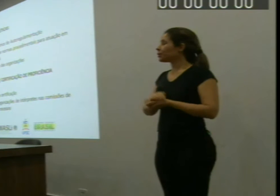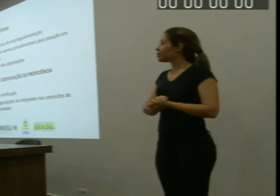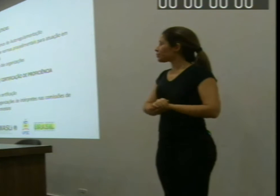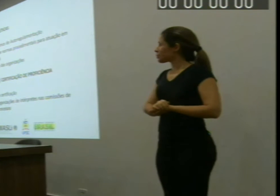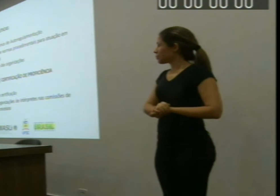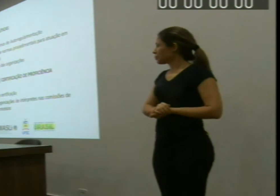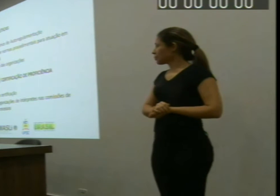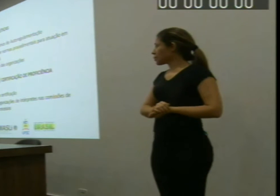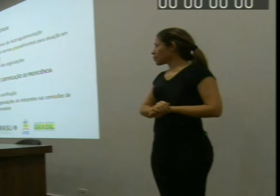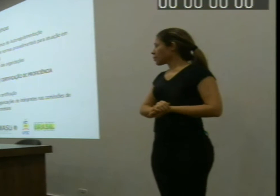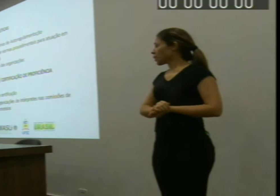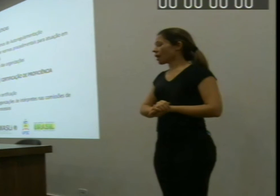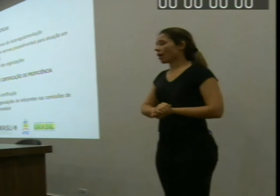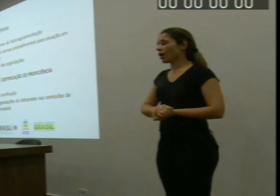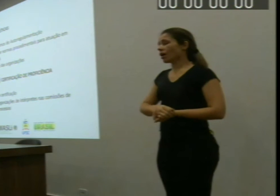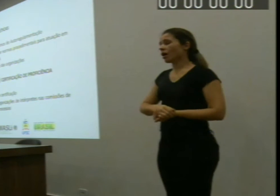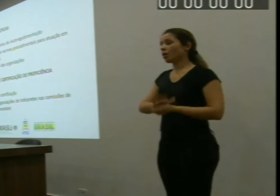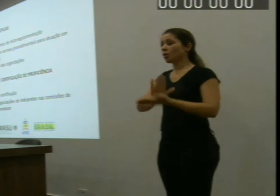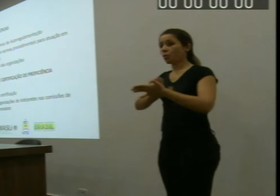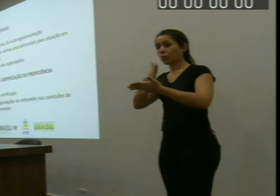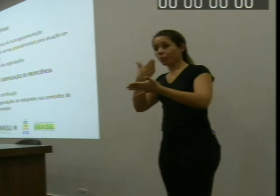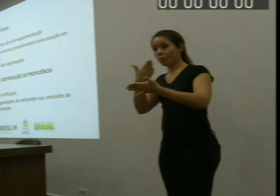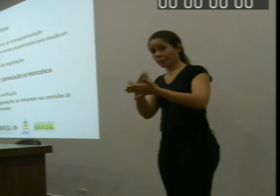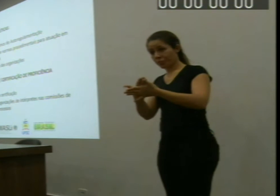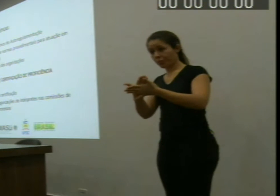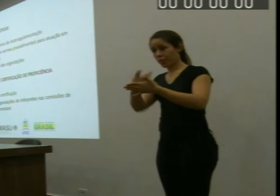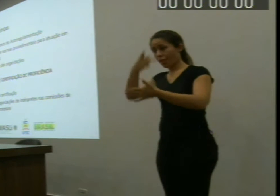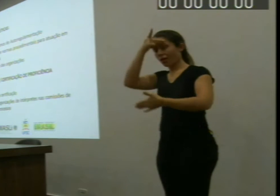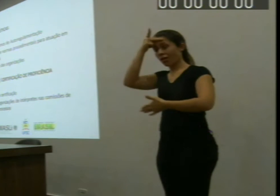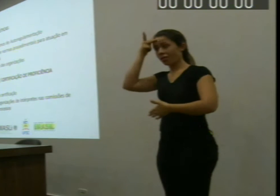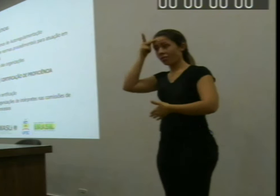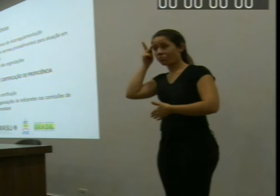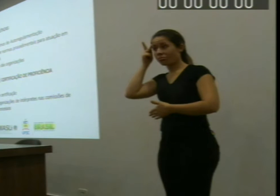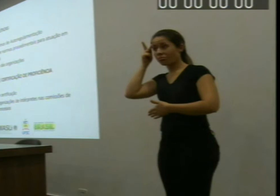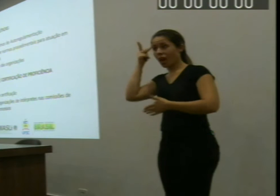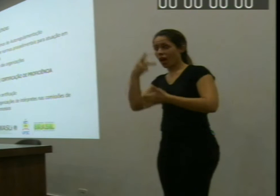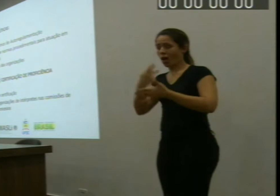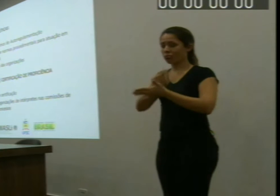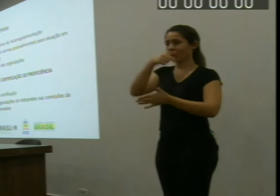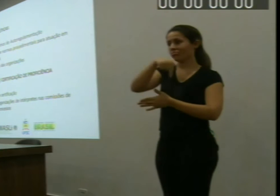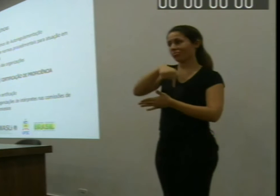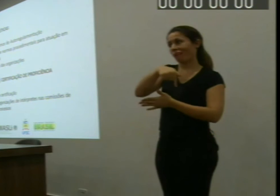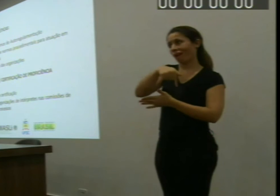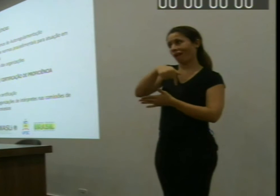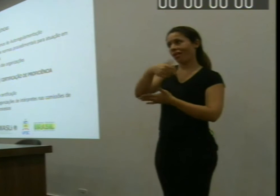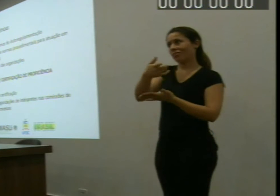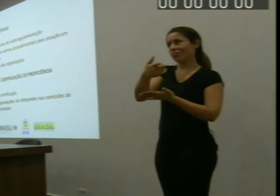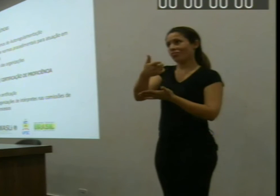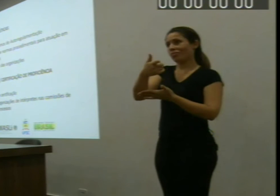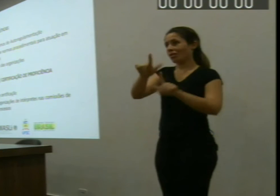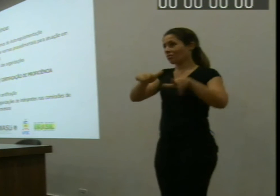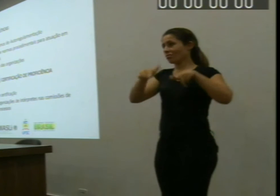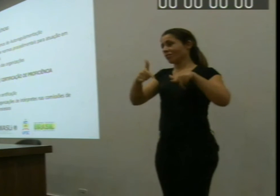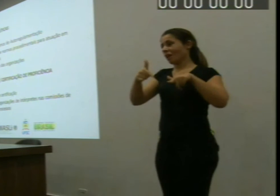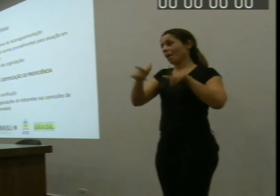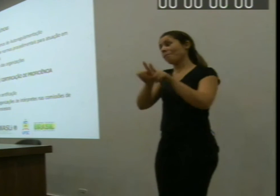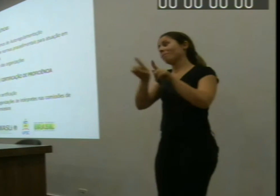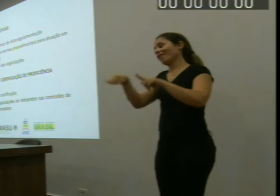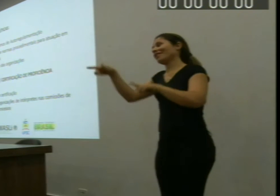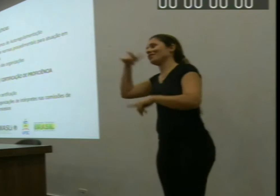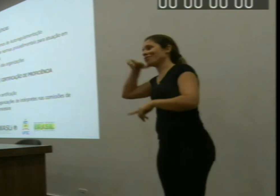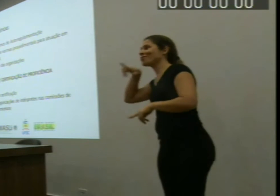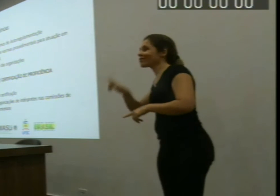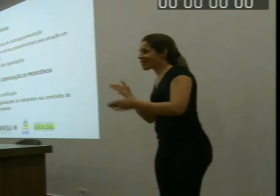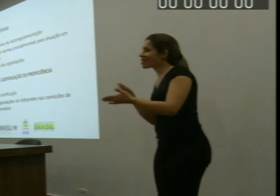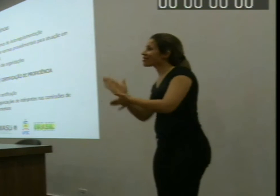né então o intérprete se se não tá acontecendo uma aqui acontece em outra e se ele também quiser ele cruza a fronteira